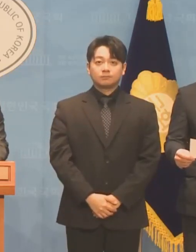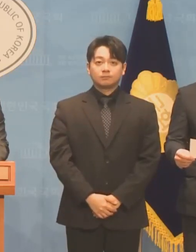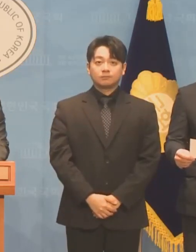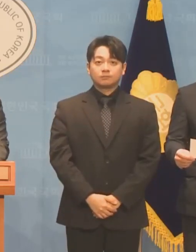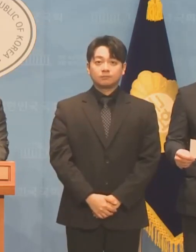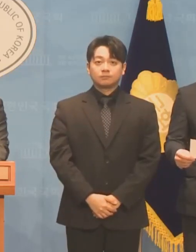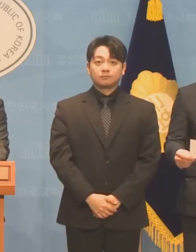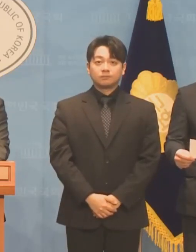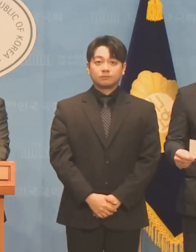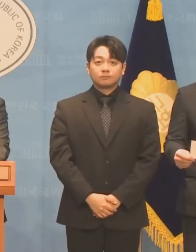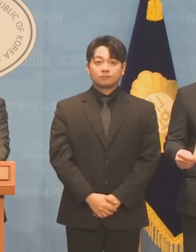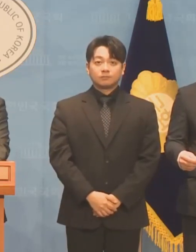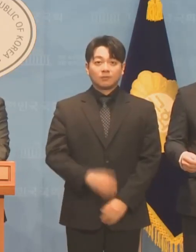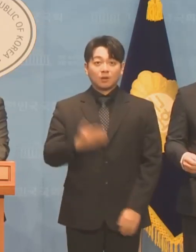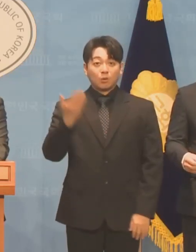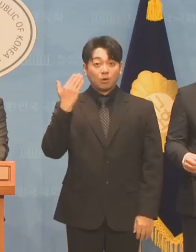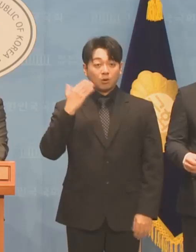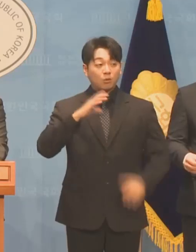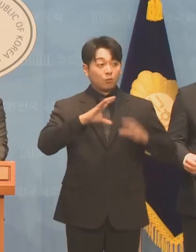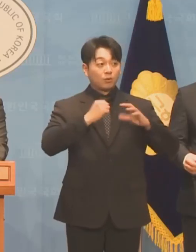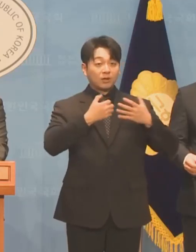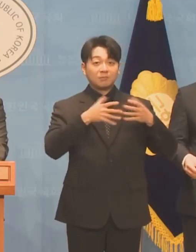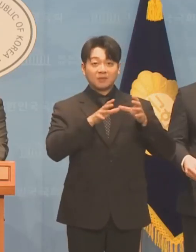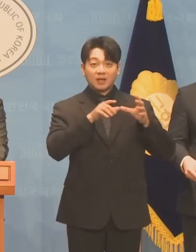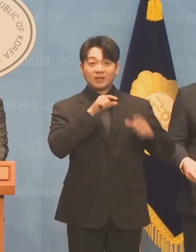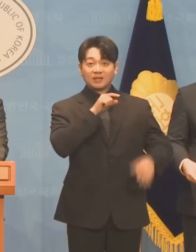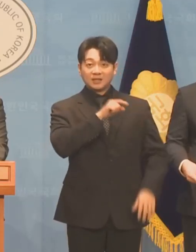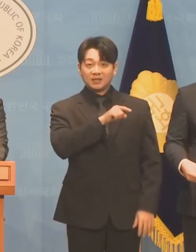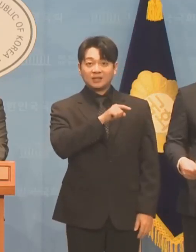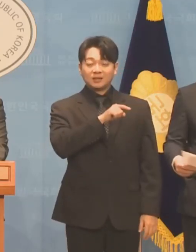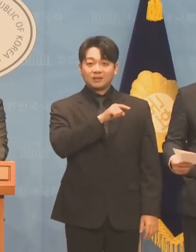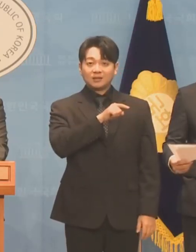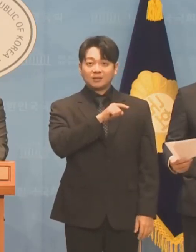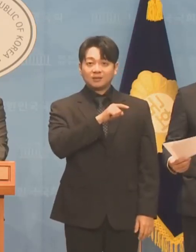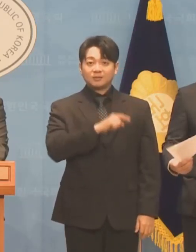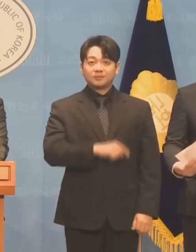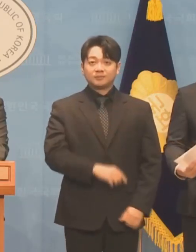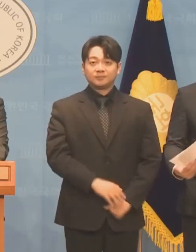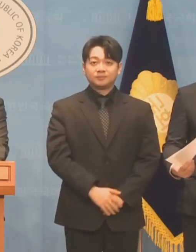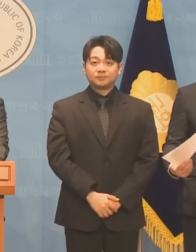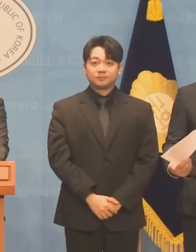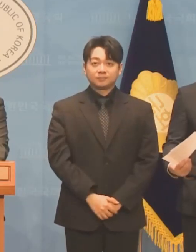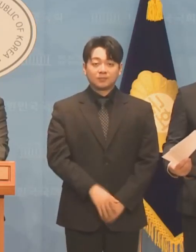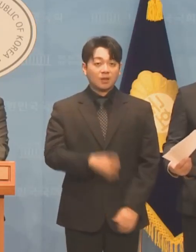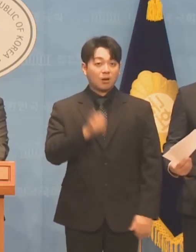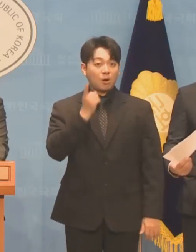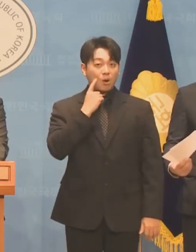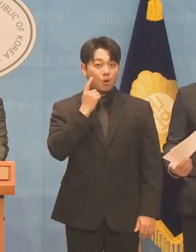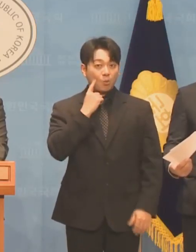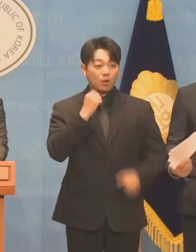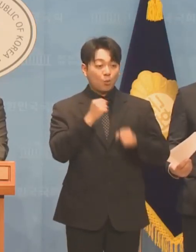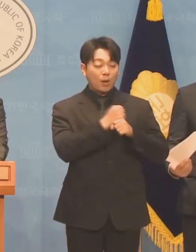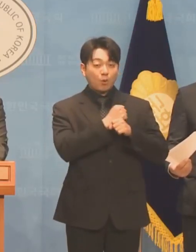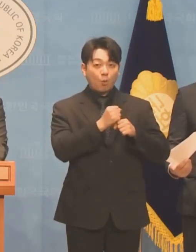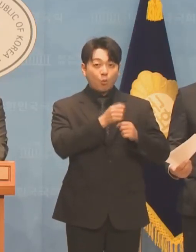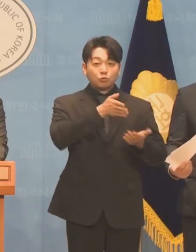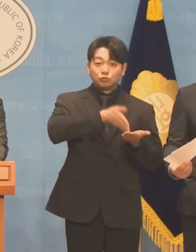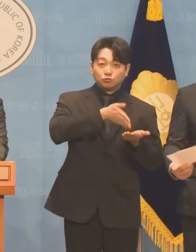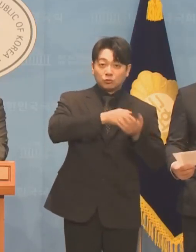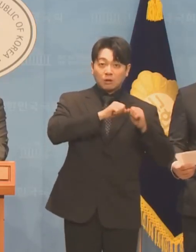이는 과거 국힘단 전신인 새누리당이 허위 왜곡 보도와